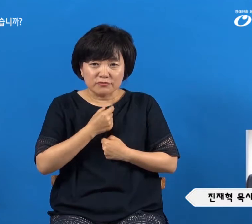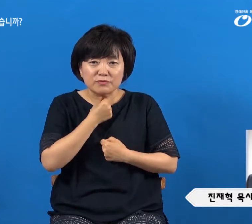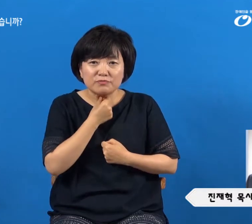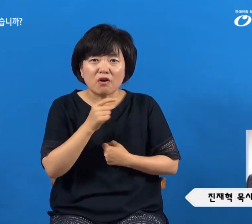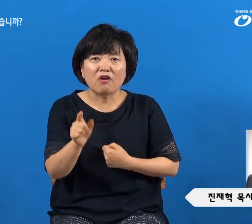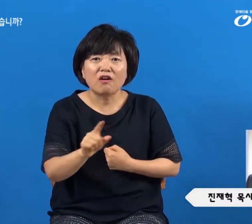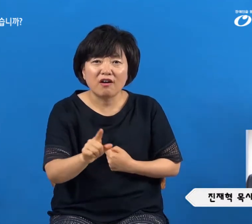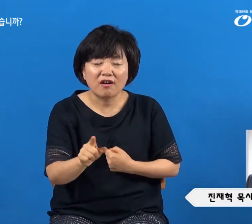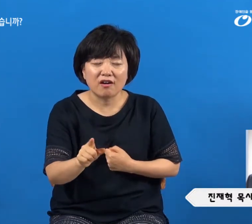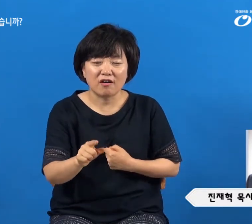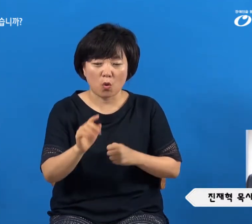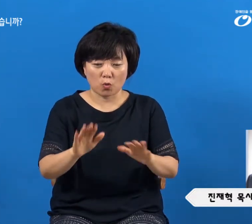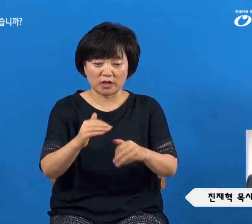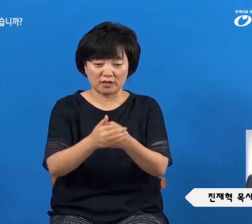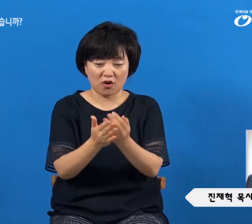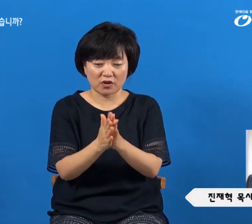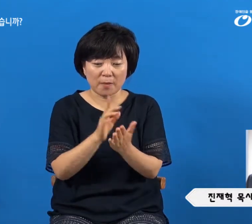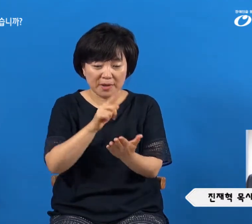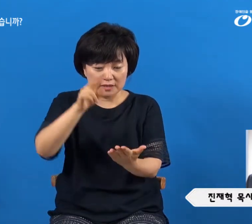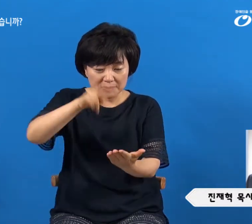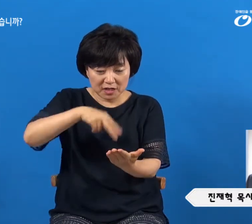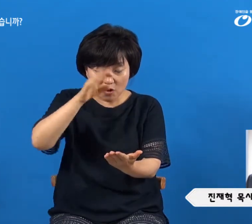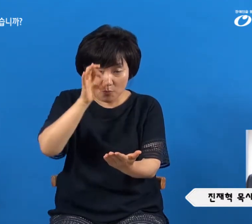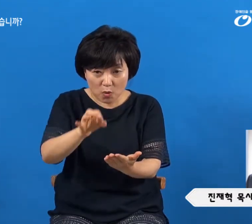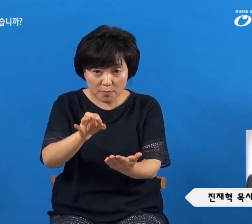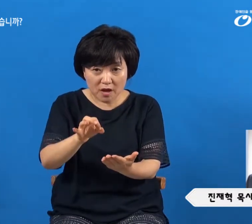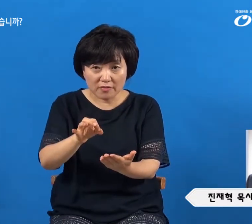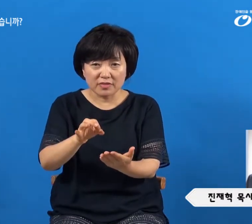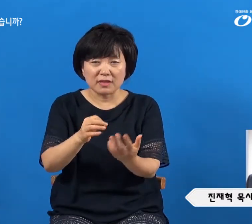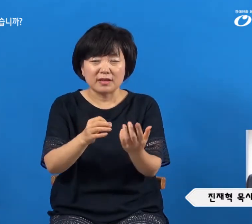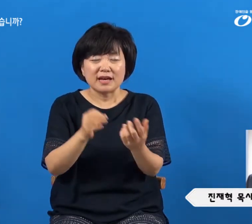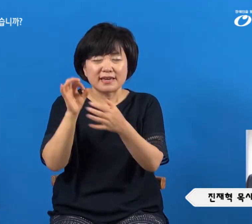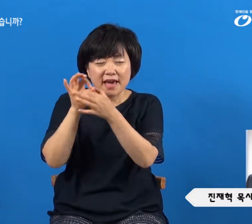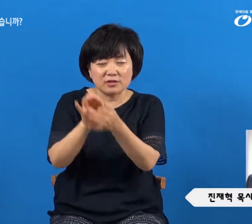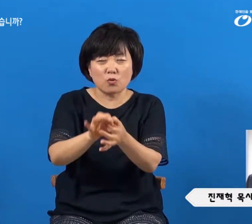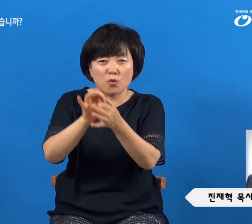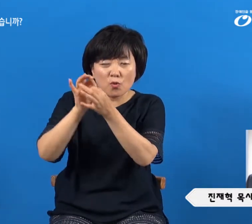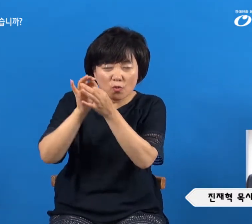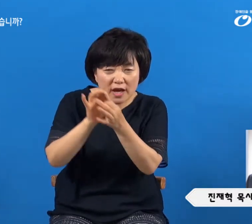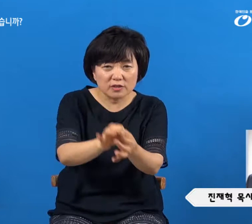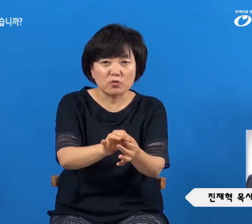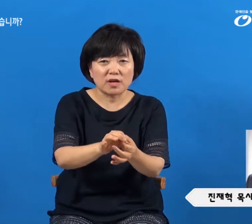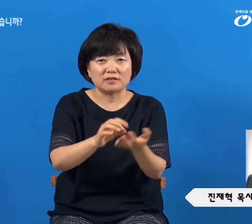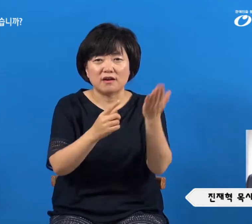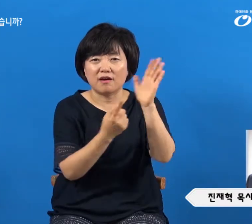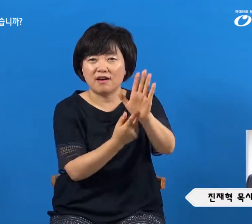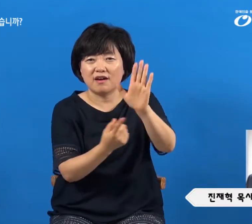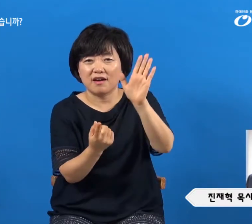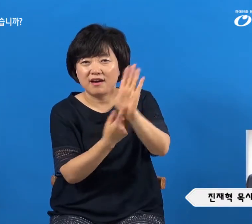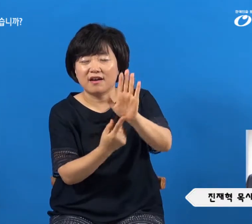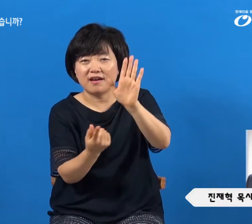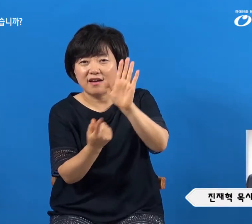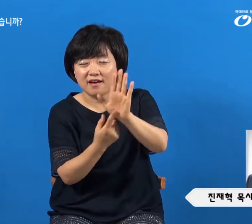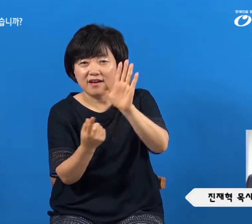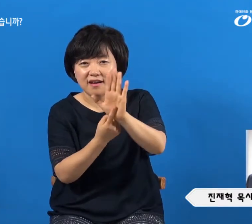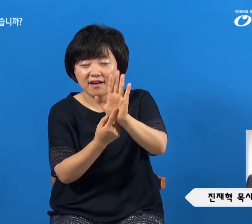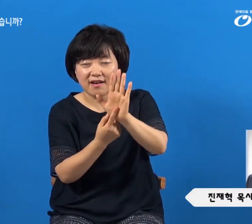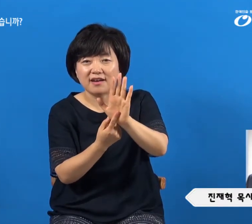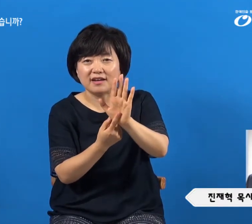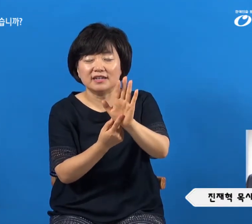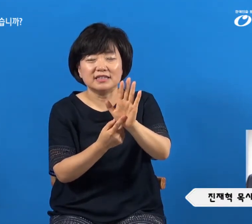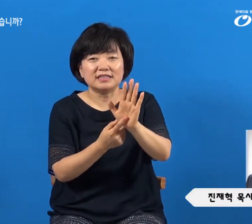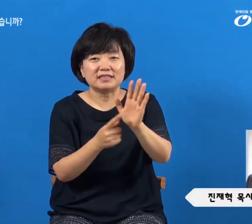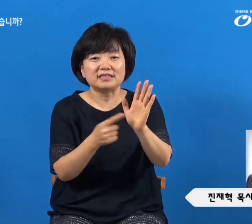있을까요? 오늘 본문에 있는 내용을 쭉 보시면 계속해서 등장하는 가장 중요한 컨셉, 개념이